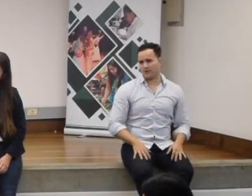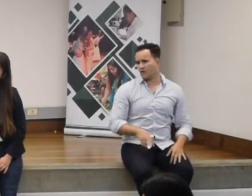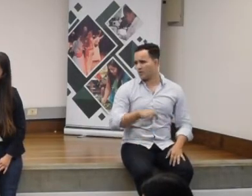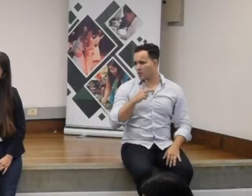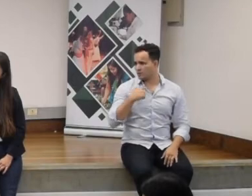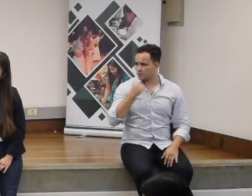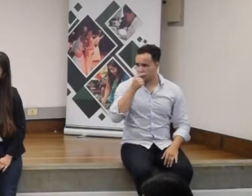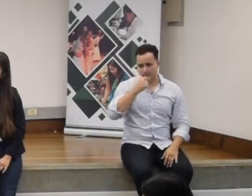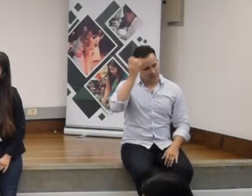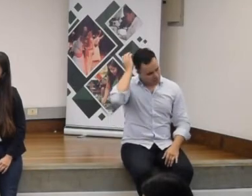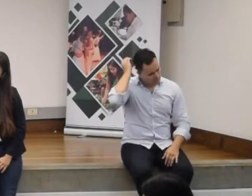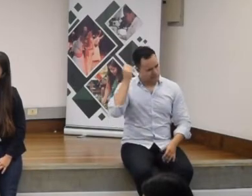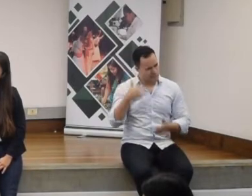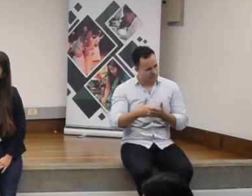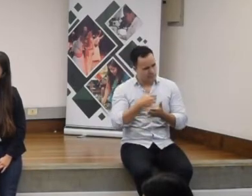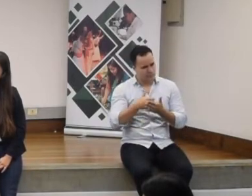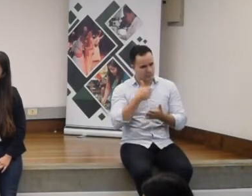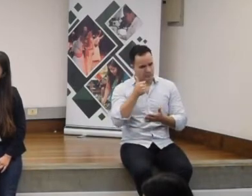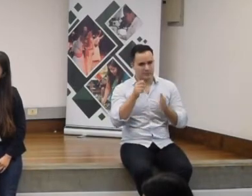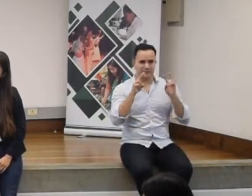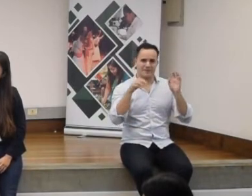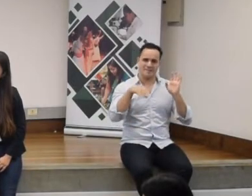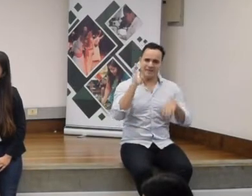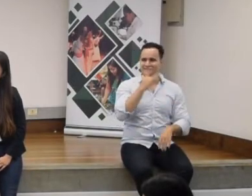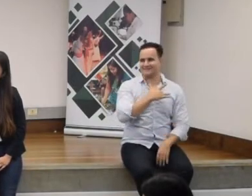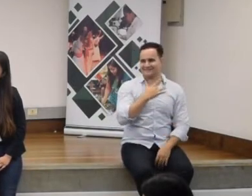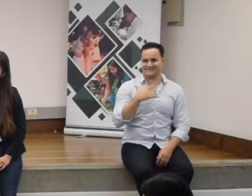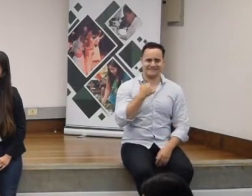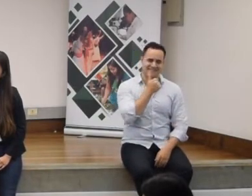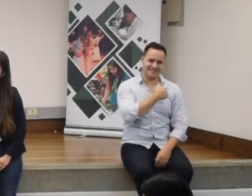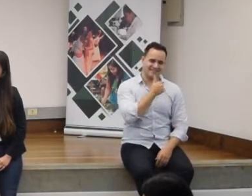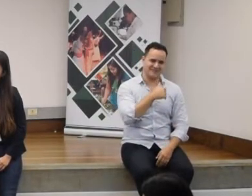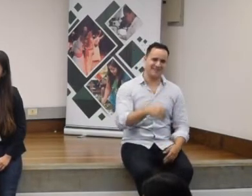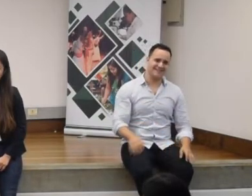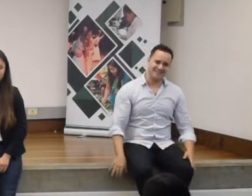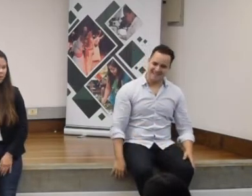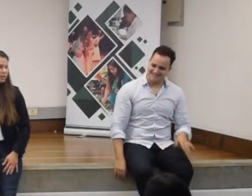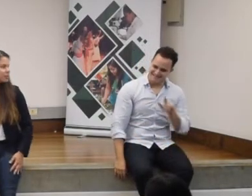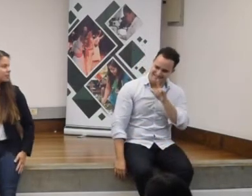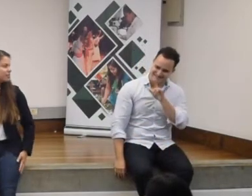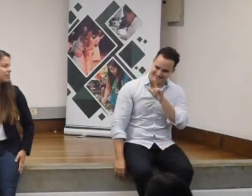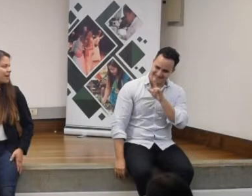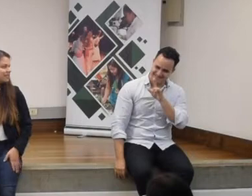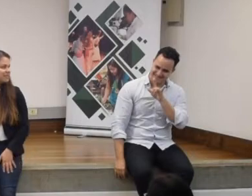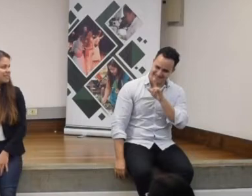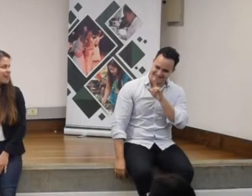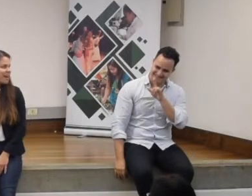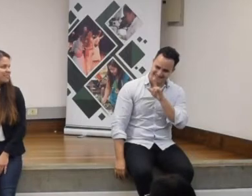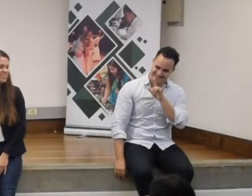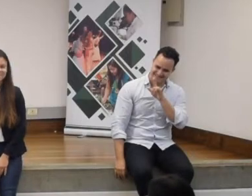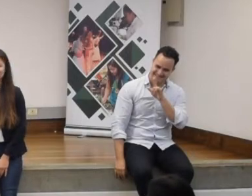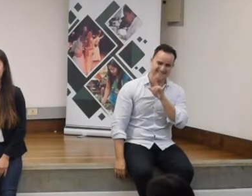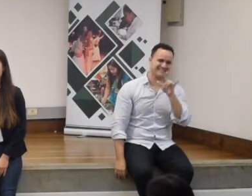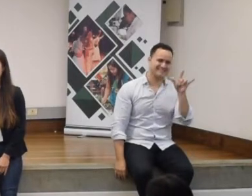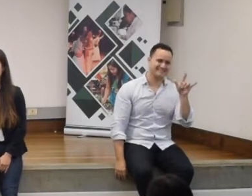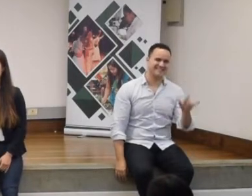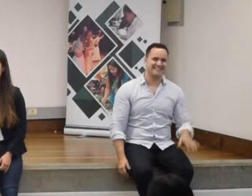me hacía Sergio, más por Santiago, como para que Santiago descanse 10 minutitos.